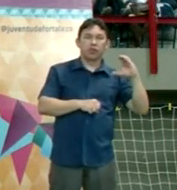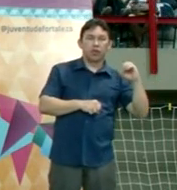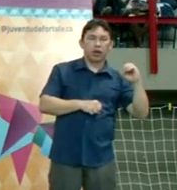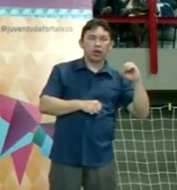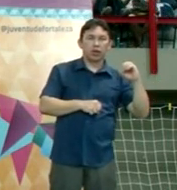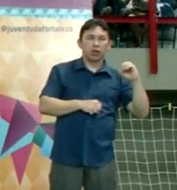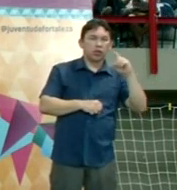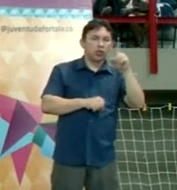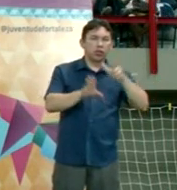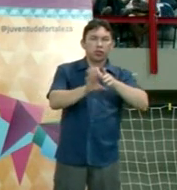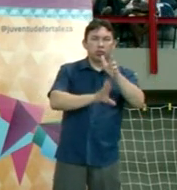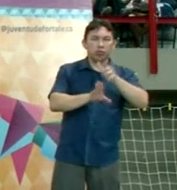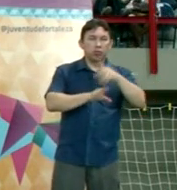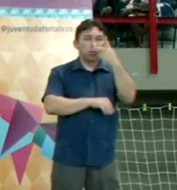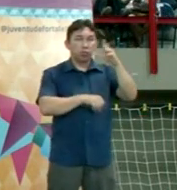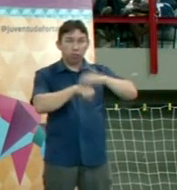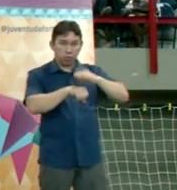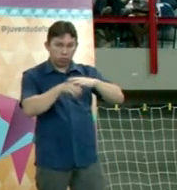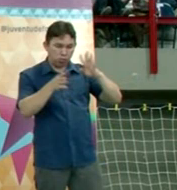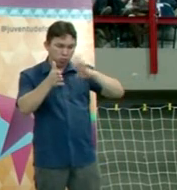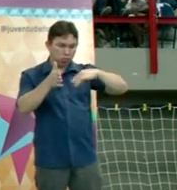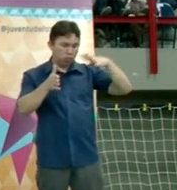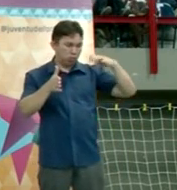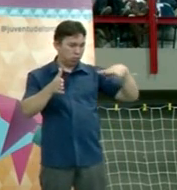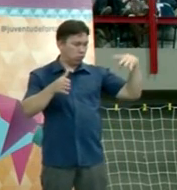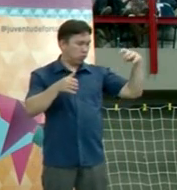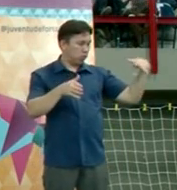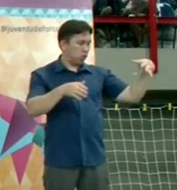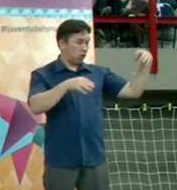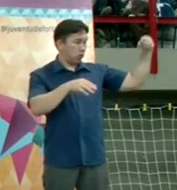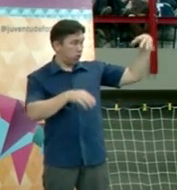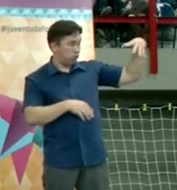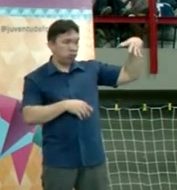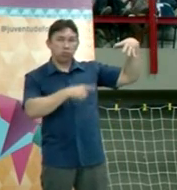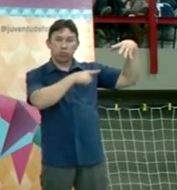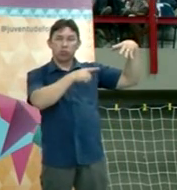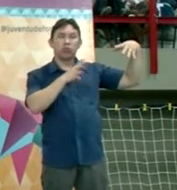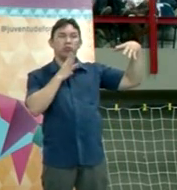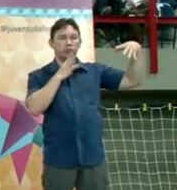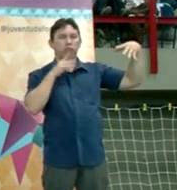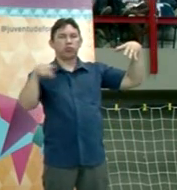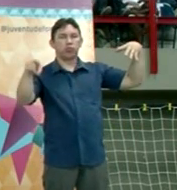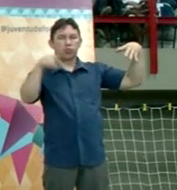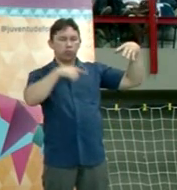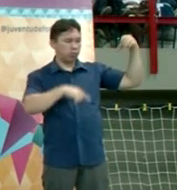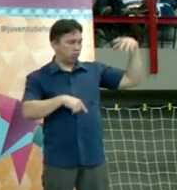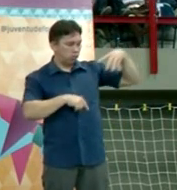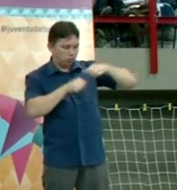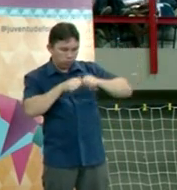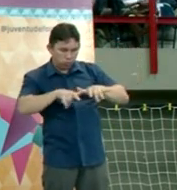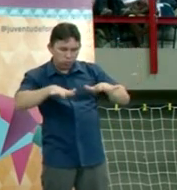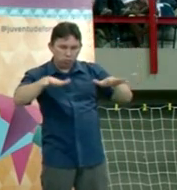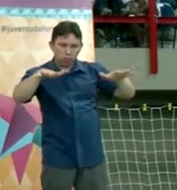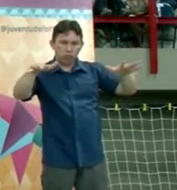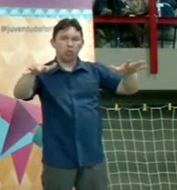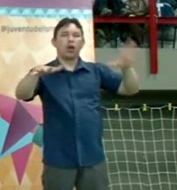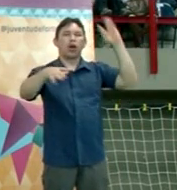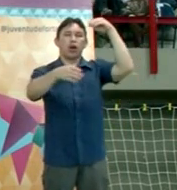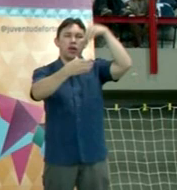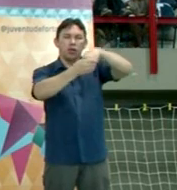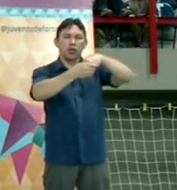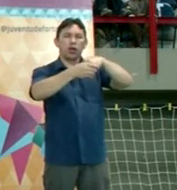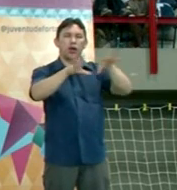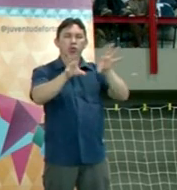comecei a questão chamando a atenção que ondas eletromagnéticas são ondas de luz, nós sabemos que a luz se propaga